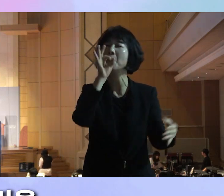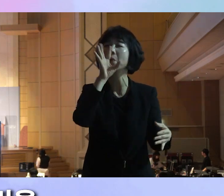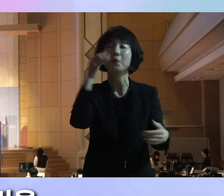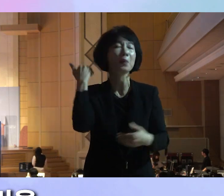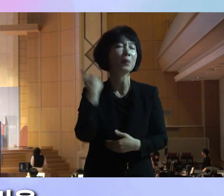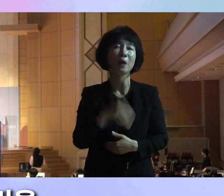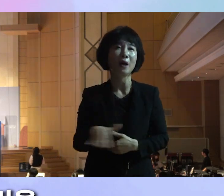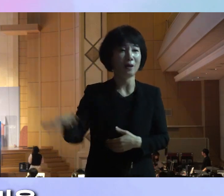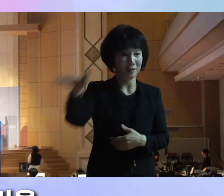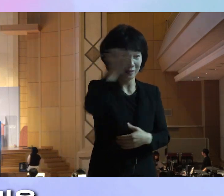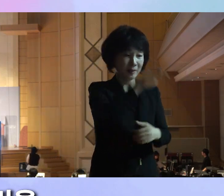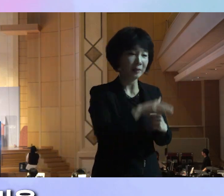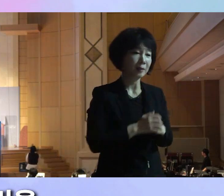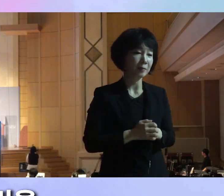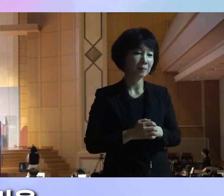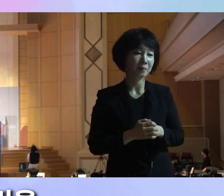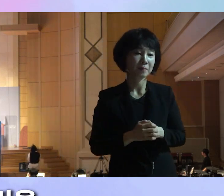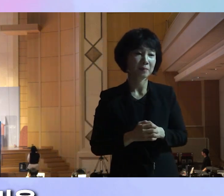없네